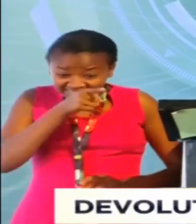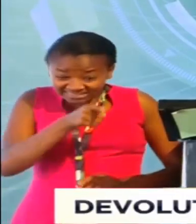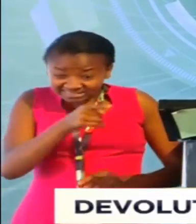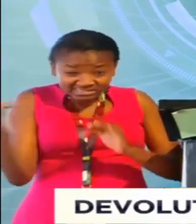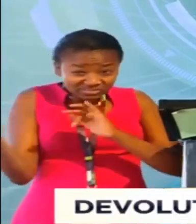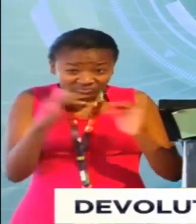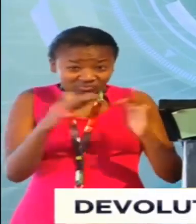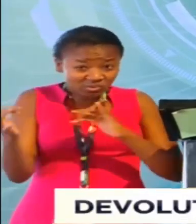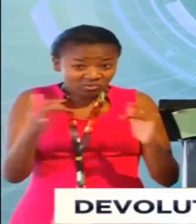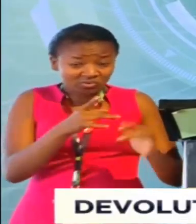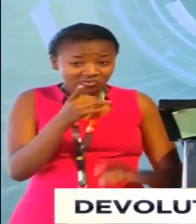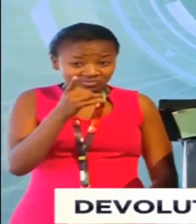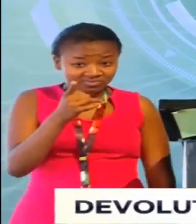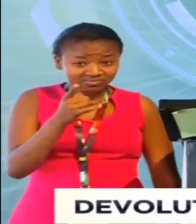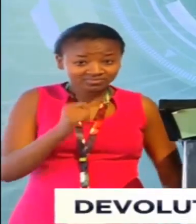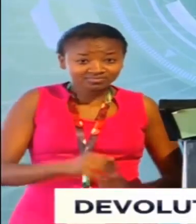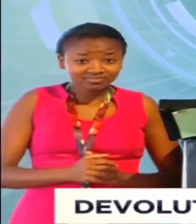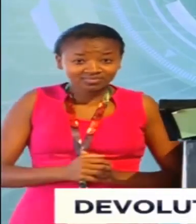vita